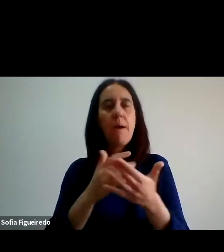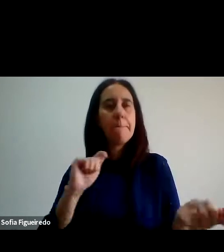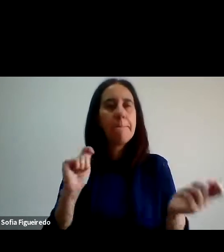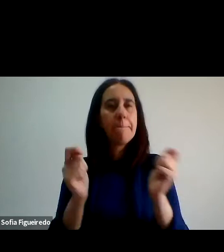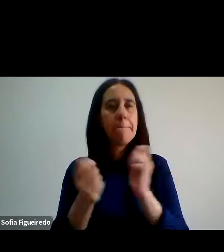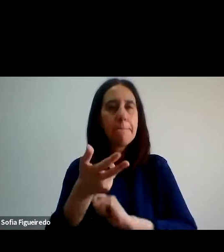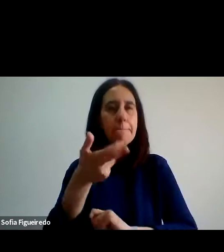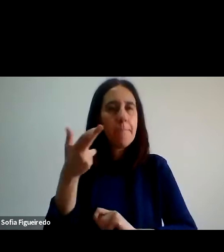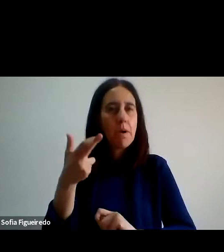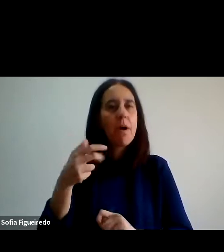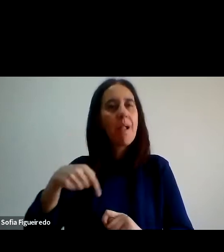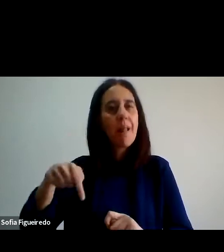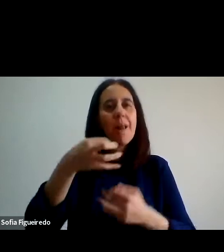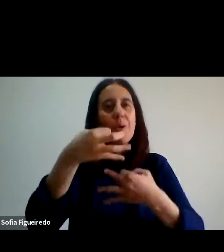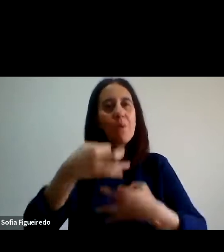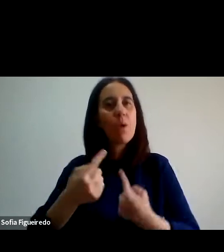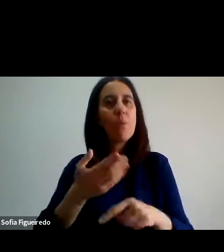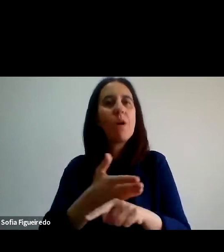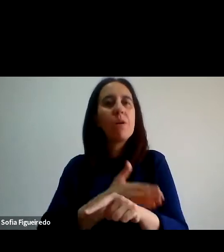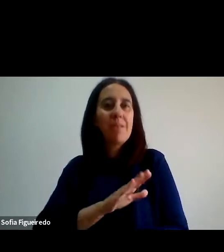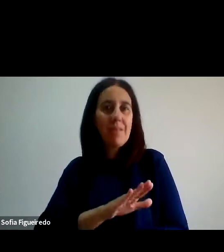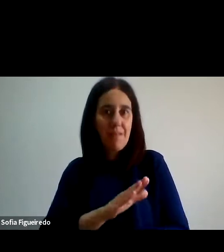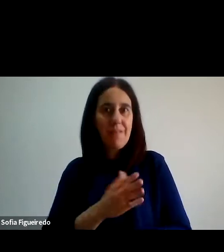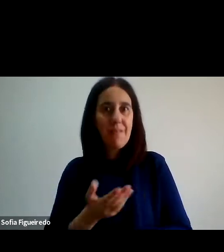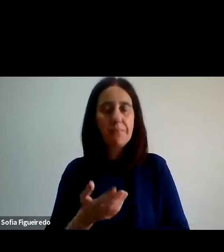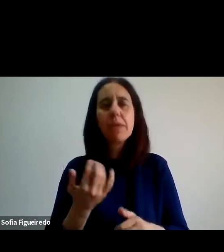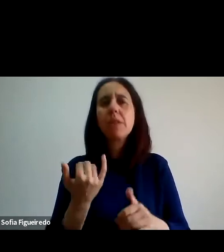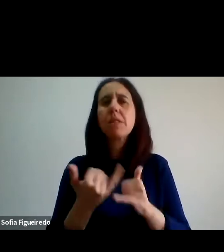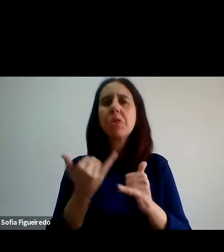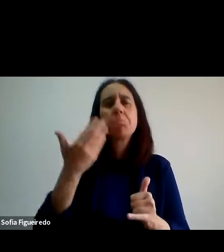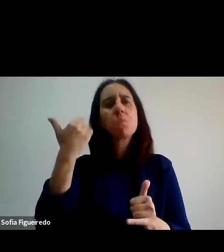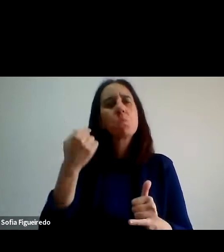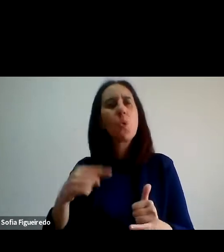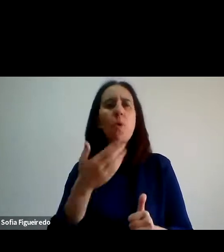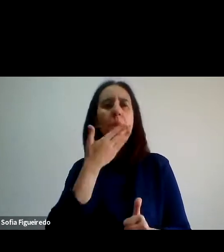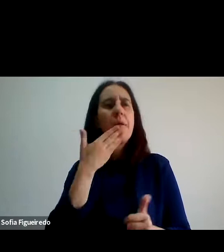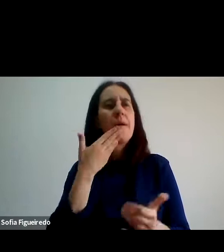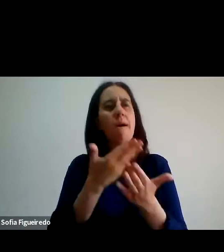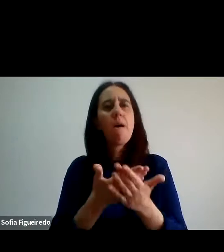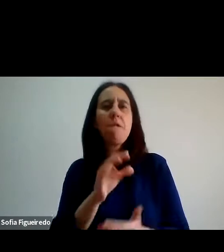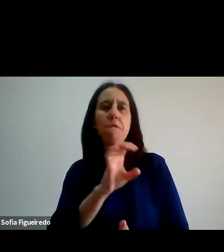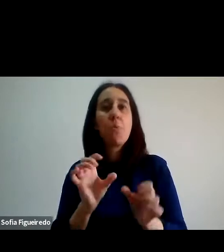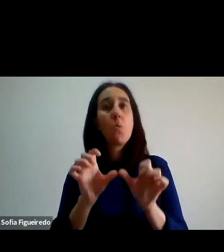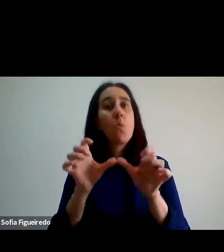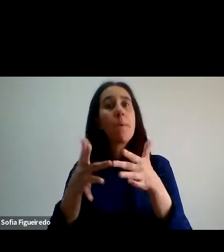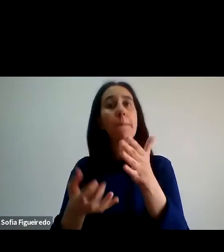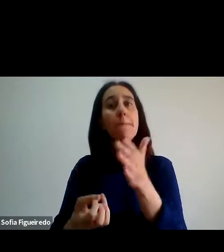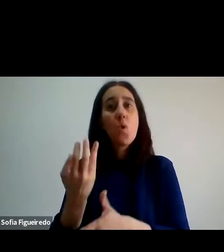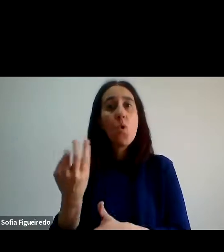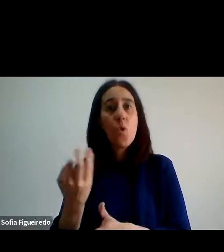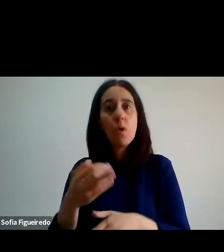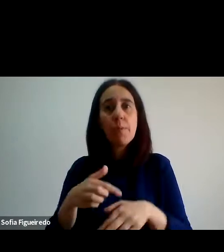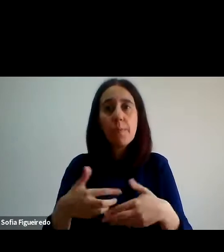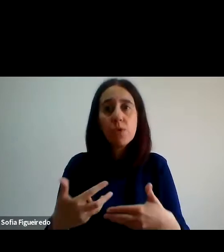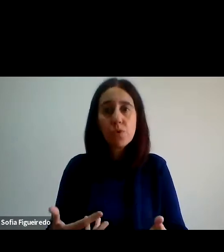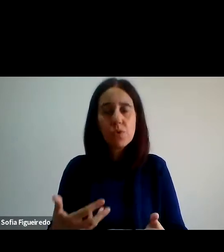acelerar alguns dos comportamentos que nós tínhamos. Inicialmente o digital era apenas um meio, era apenas uma forma, criou-se a web, mas hoje em dia é